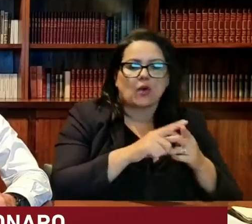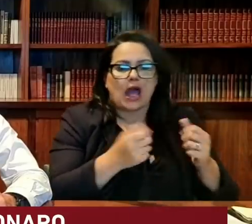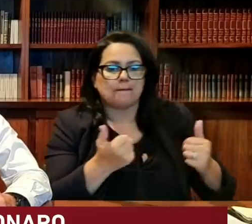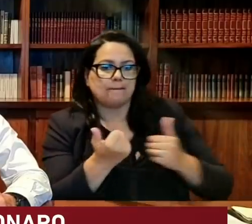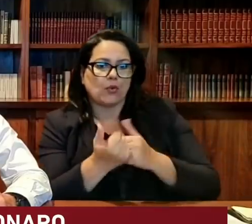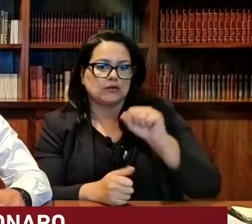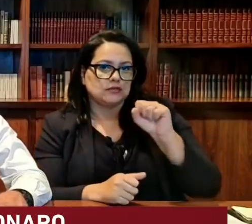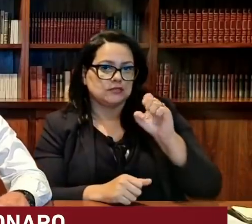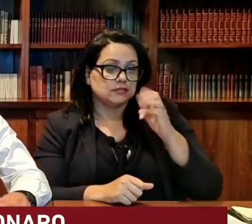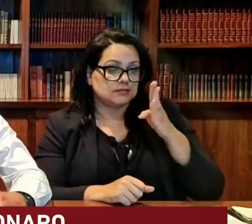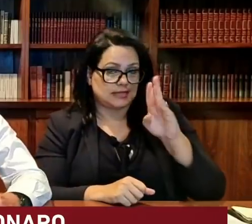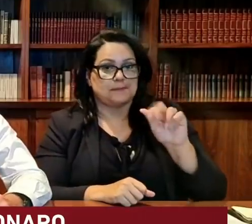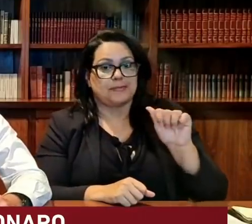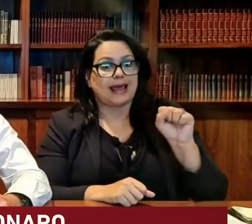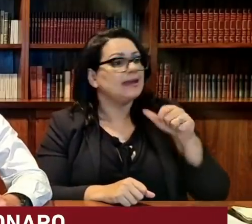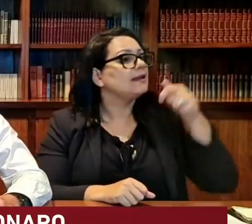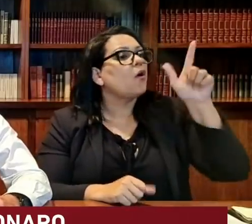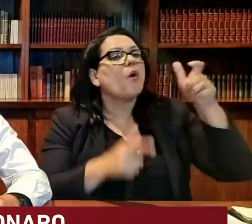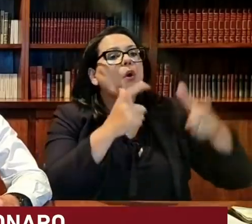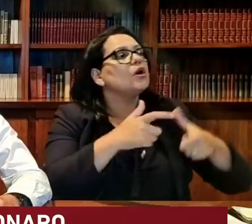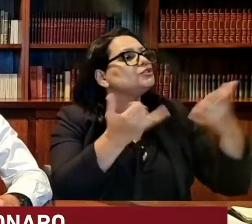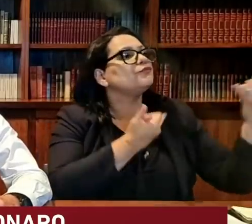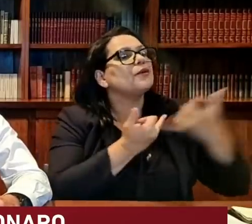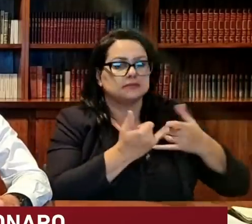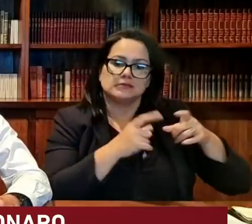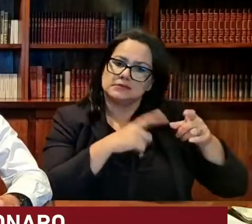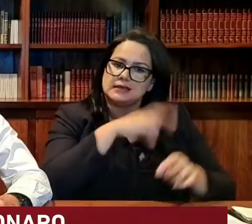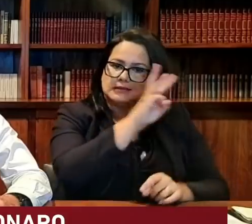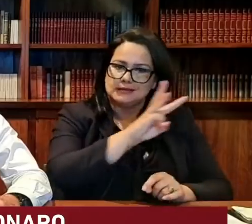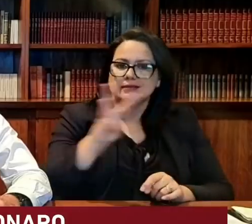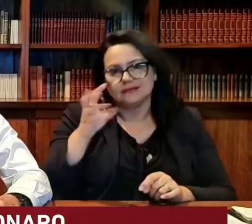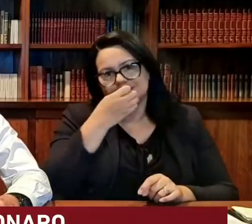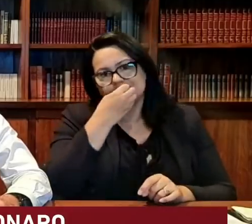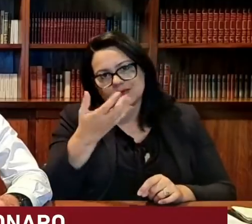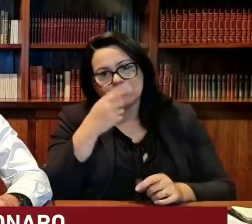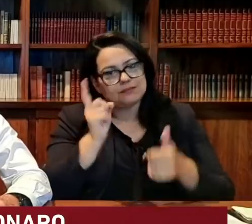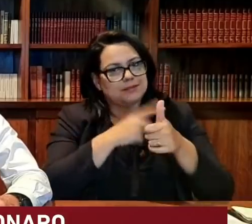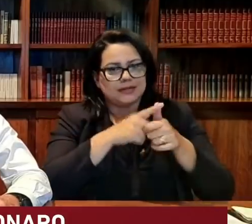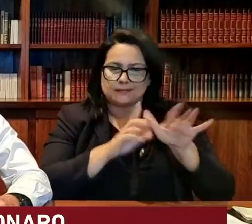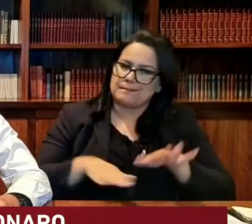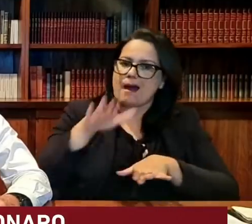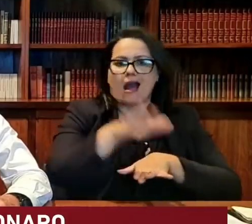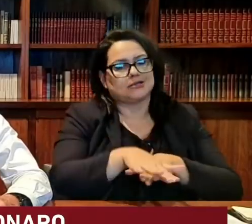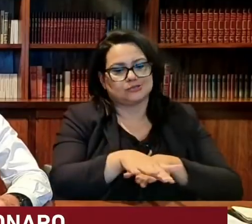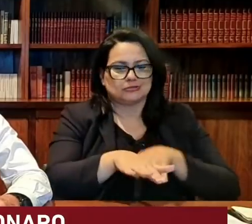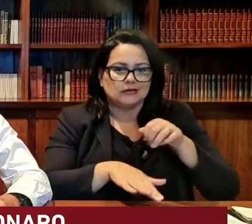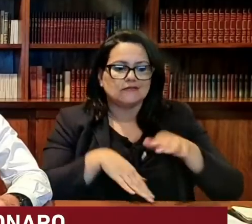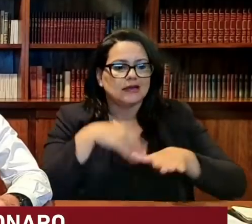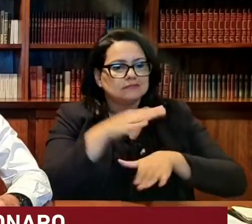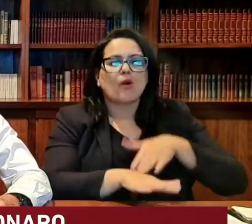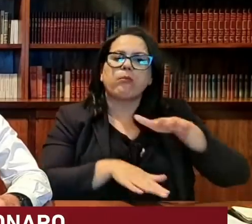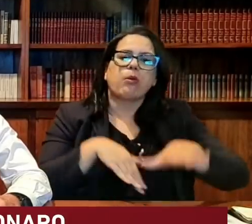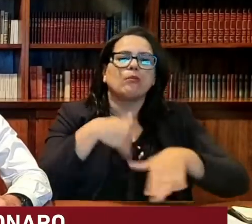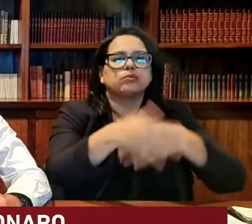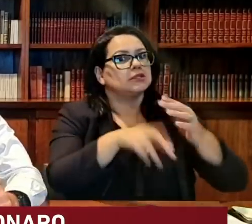quem procurar na cidade. Então, esse portal é para a gente se aproximar. Foi um primeiro passo de um trabalho que é contínuo, não é só